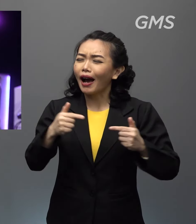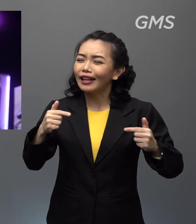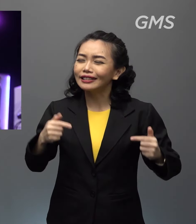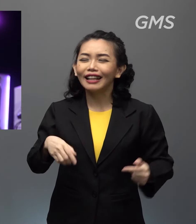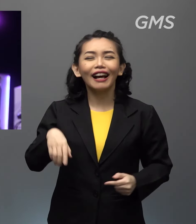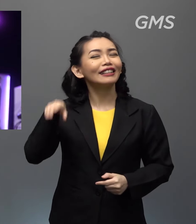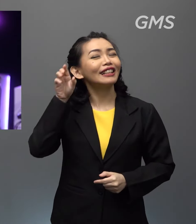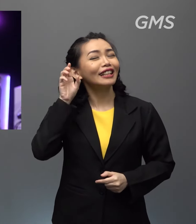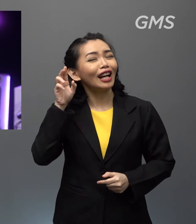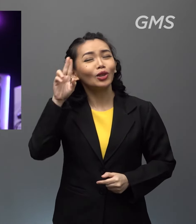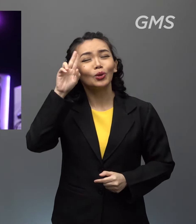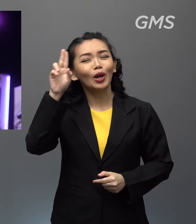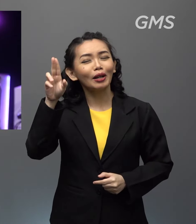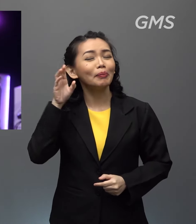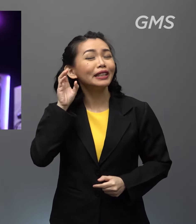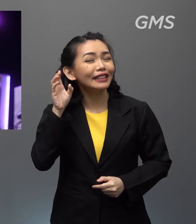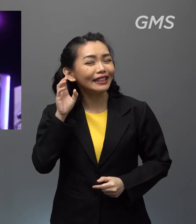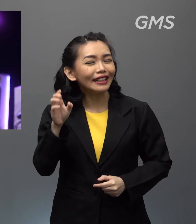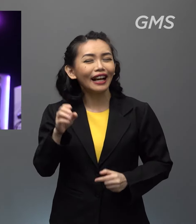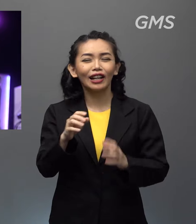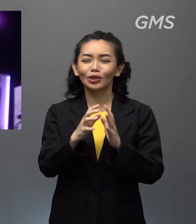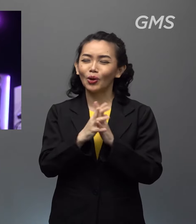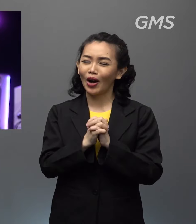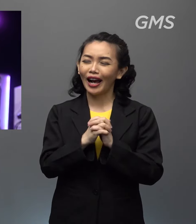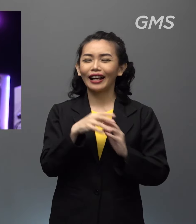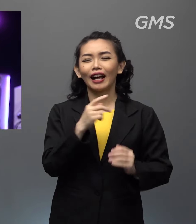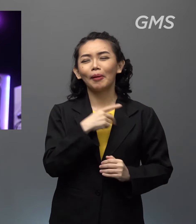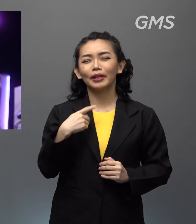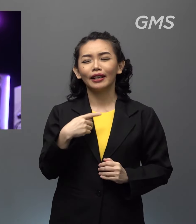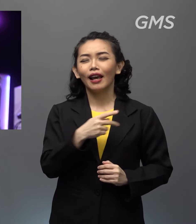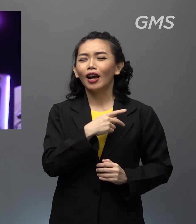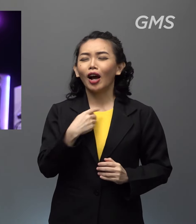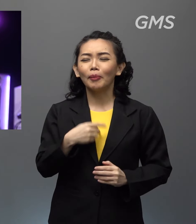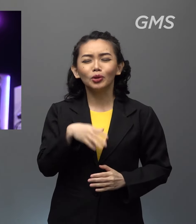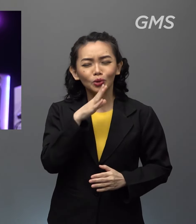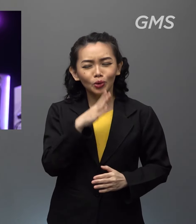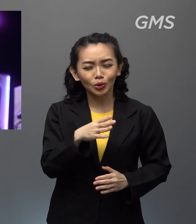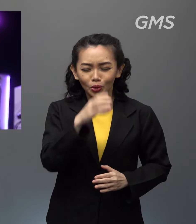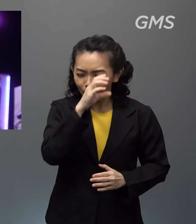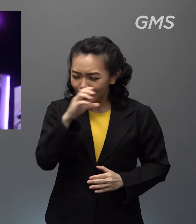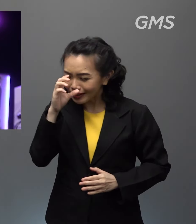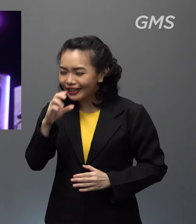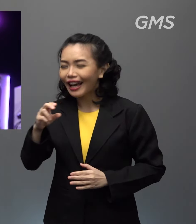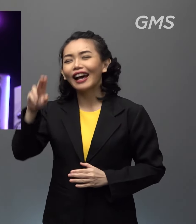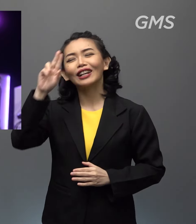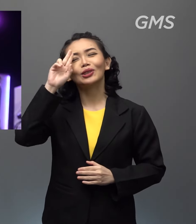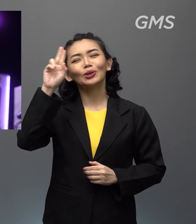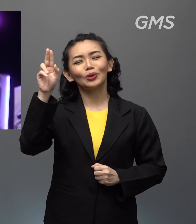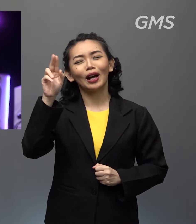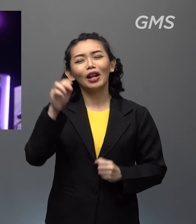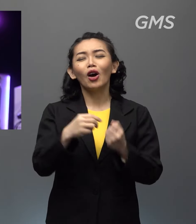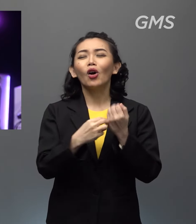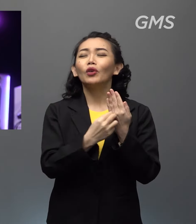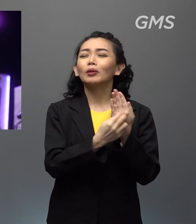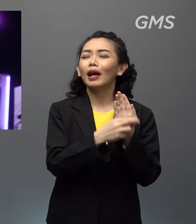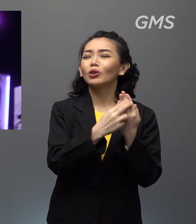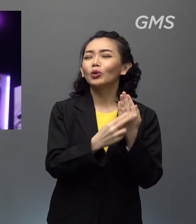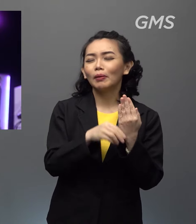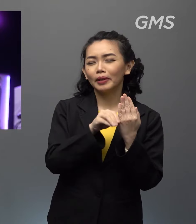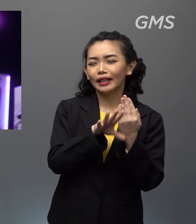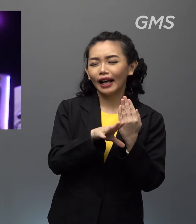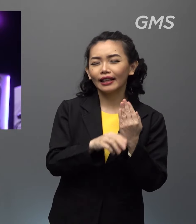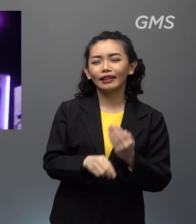untuk mendengar seruan doa kami juga. Dengan segenap hati kami mencari Engkau, seperti yang firman Tuhan katakan. Barang siapa berpaling kepada Allah, ia harus percaya bahwa Allah